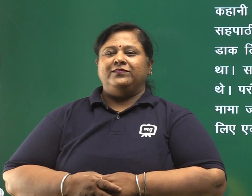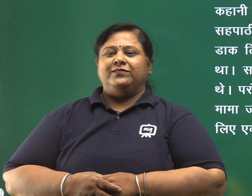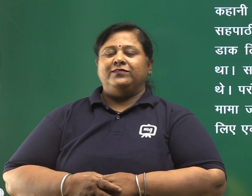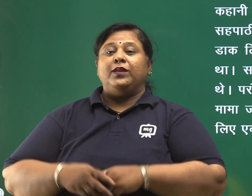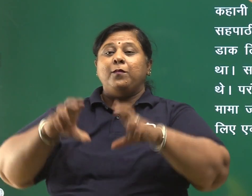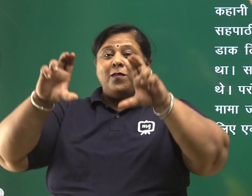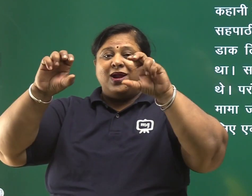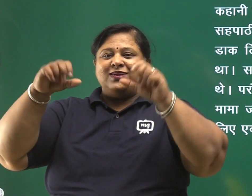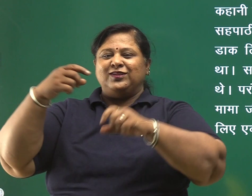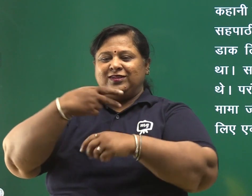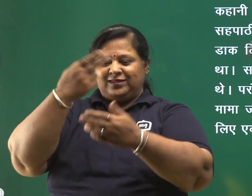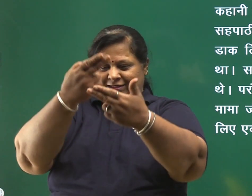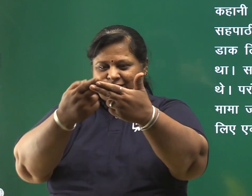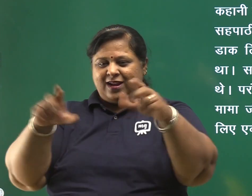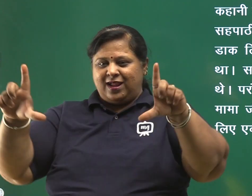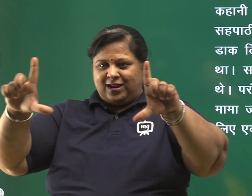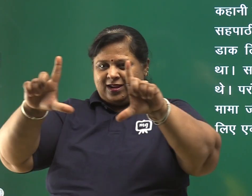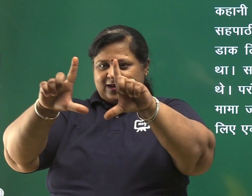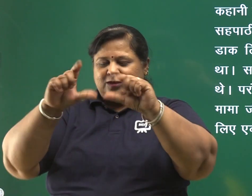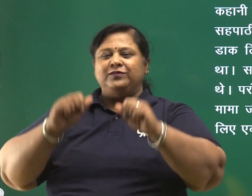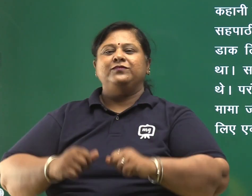पाठ सारांश।